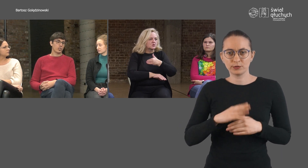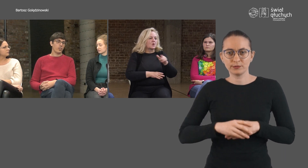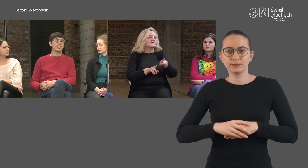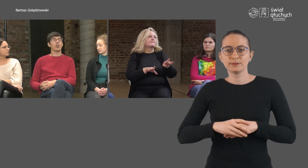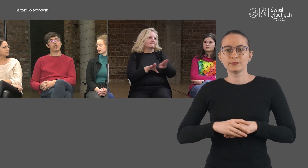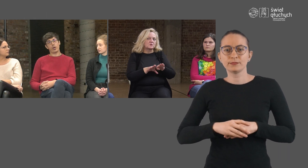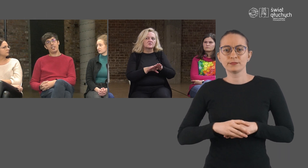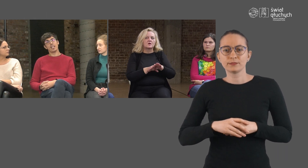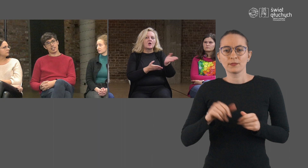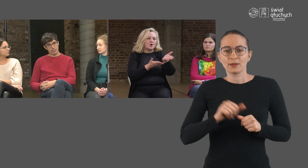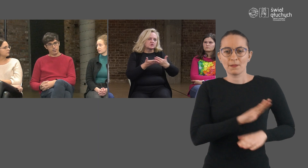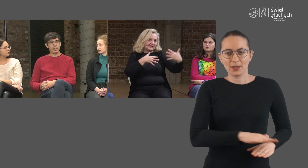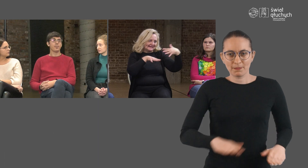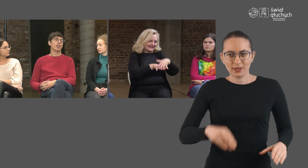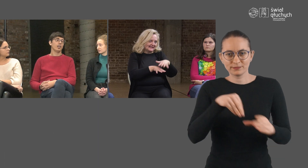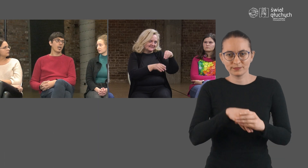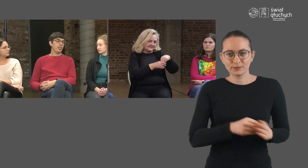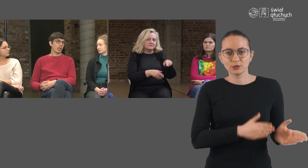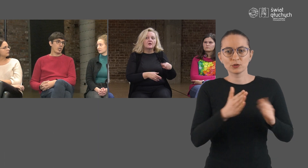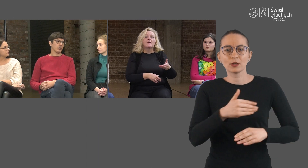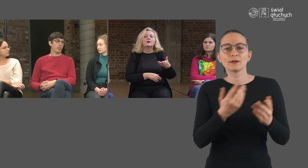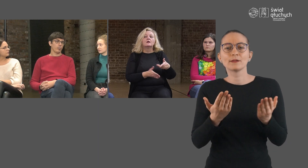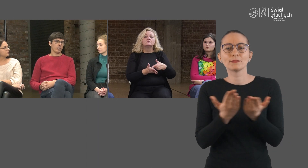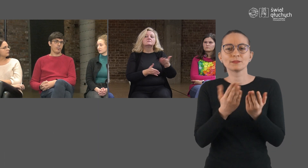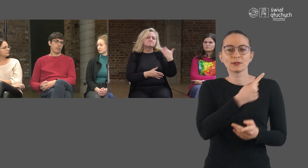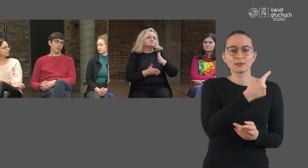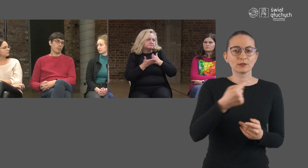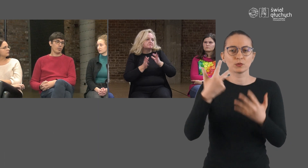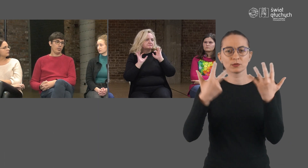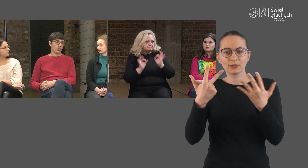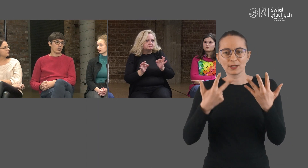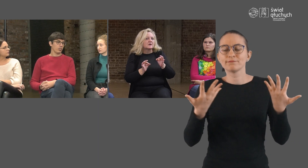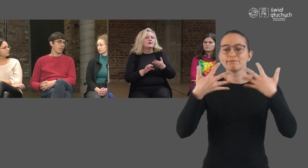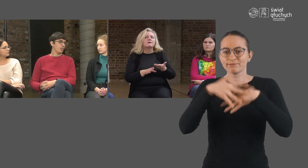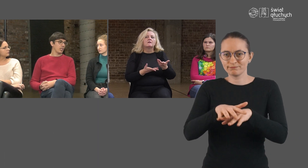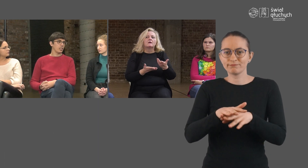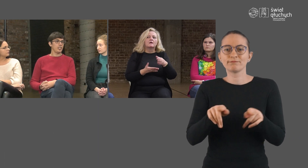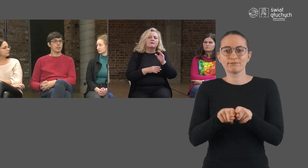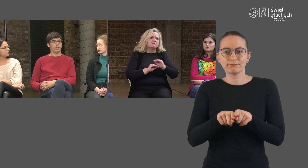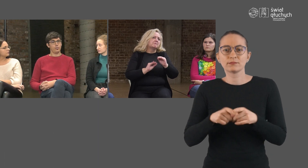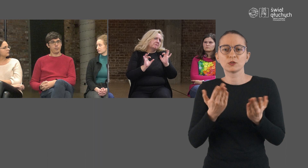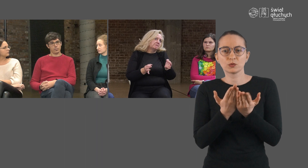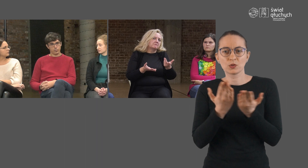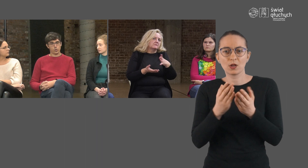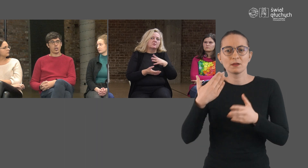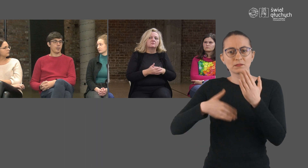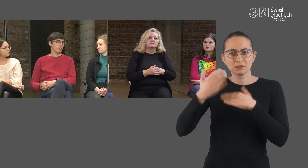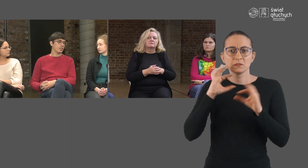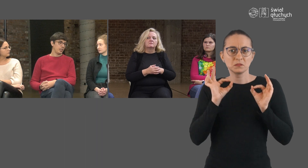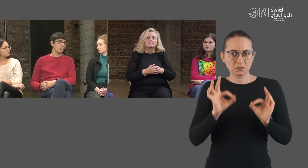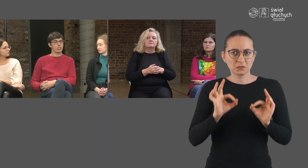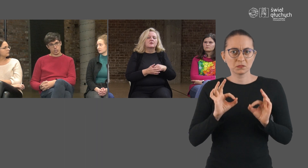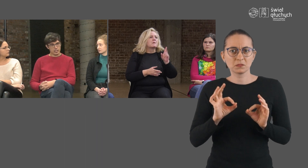szkoły podstawowej z oddziałami integracyjnymi. Tam nie radziłam sobie dobrze, bo tam nie była taka dobra edukacja, więc była